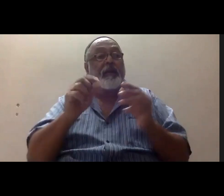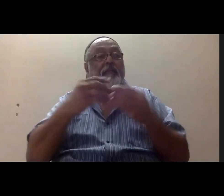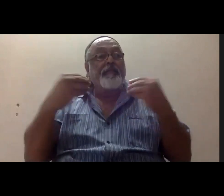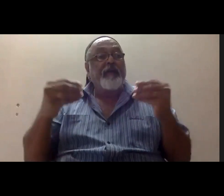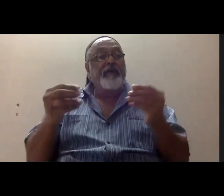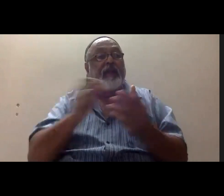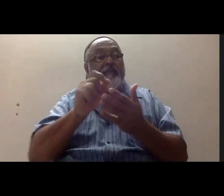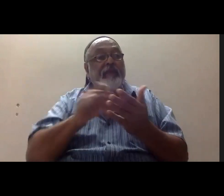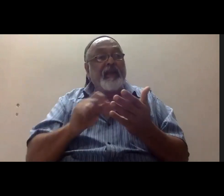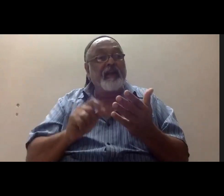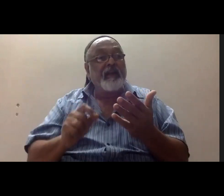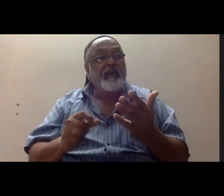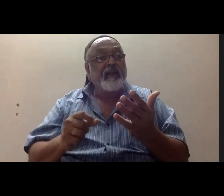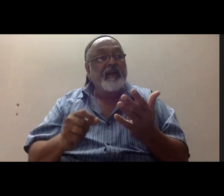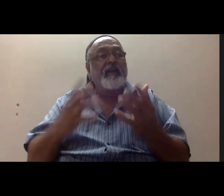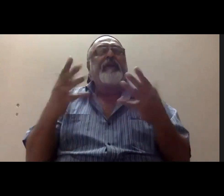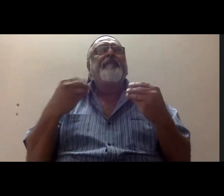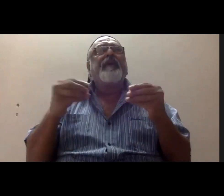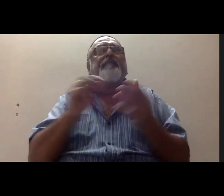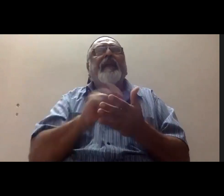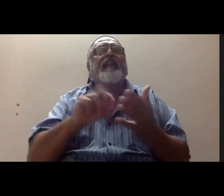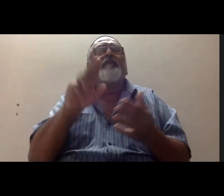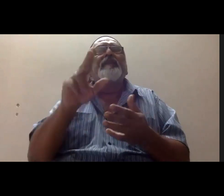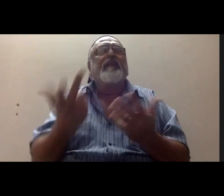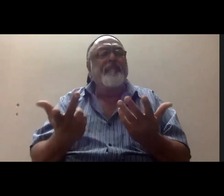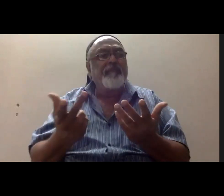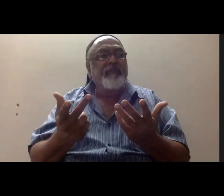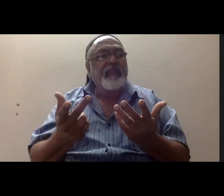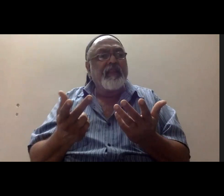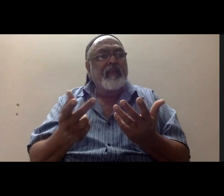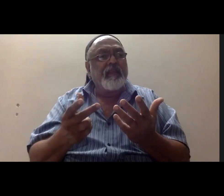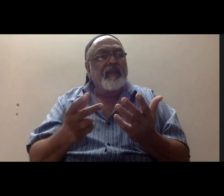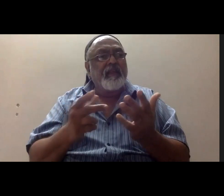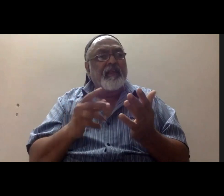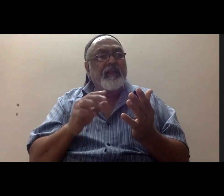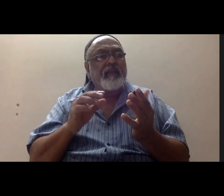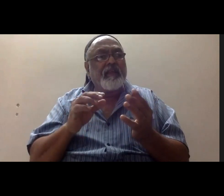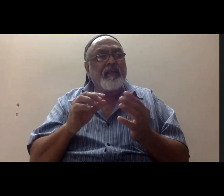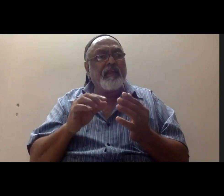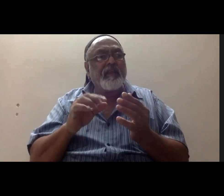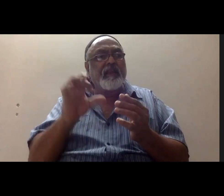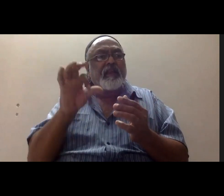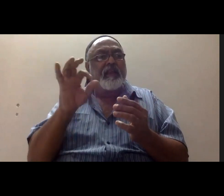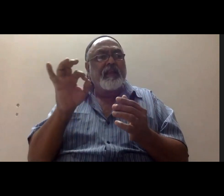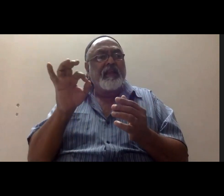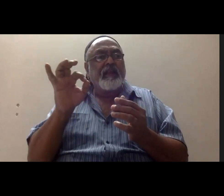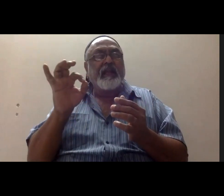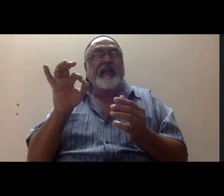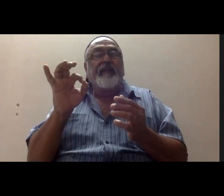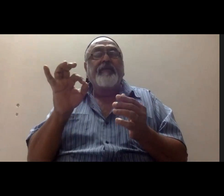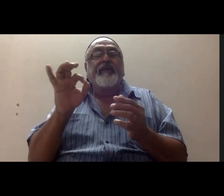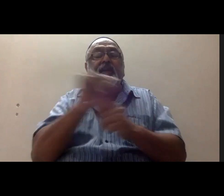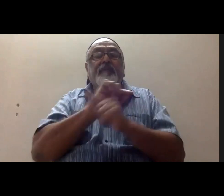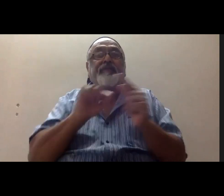ये पेपर पेन क्या है, मतलब पेपर पेन उसमें सिर्फ हमारा 90% प्लास्टिक रिड्यूस है,